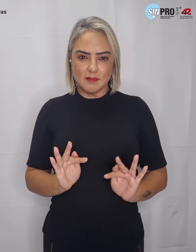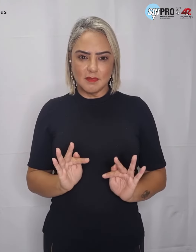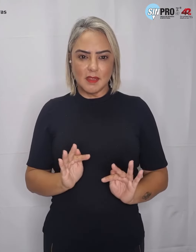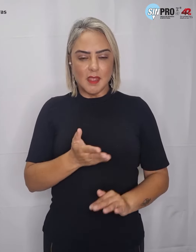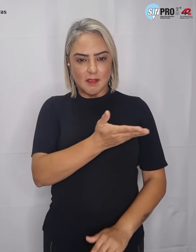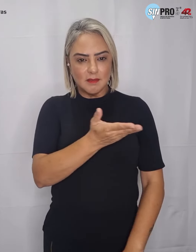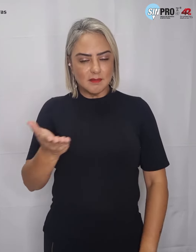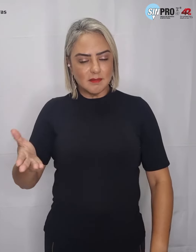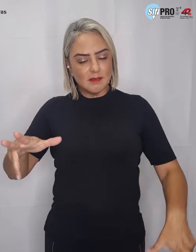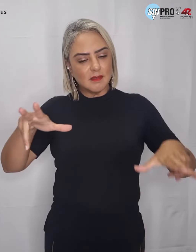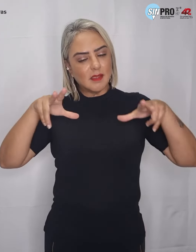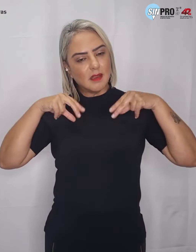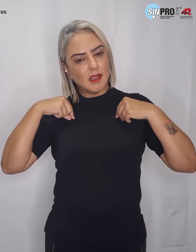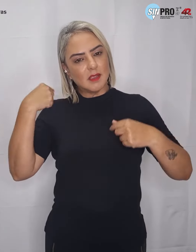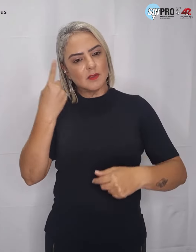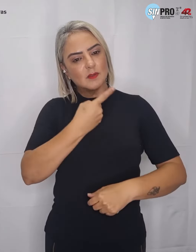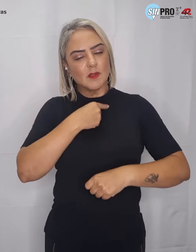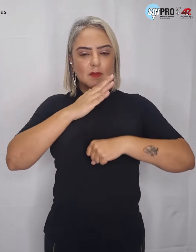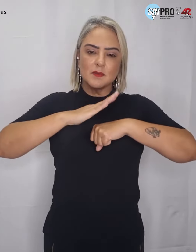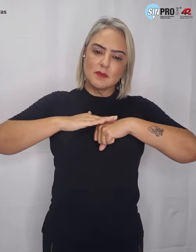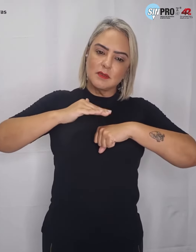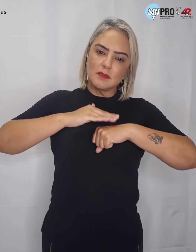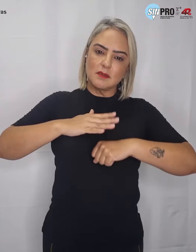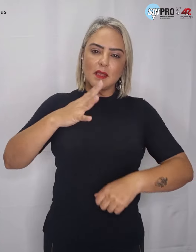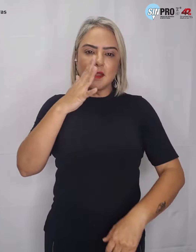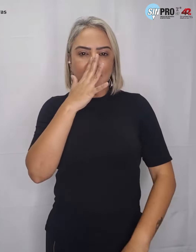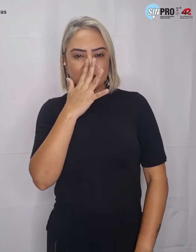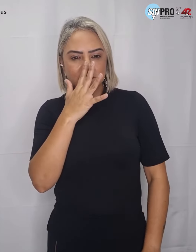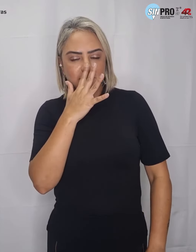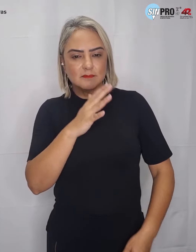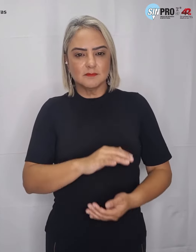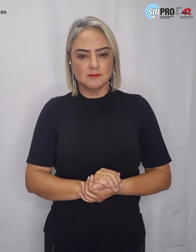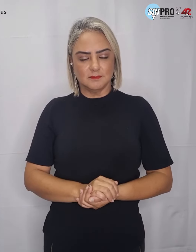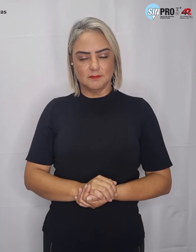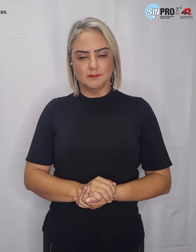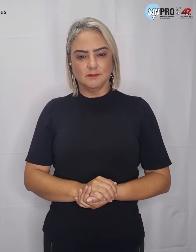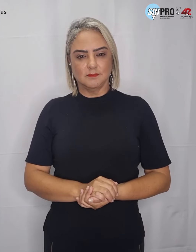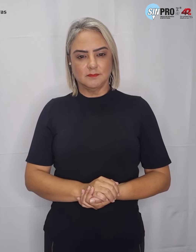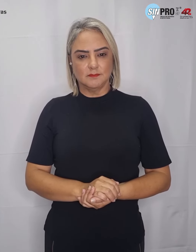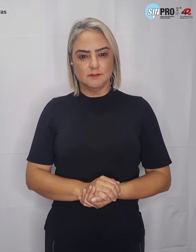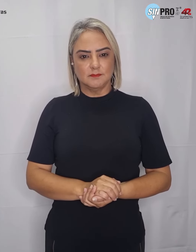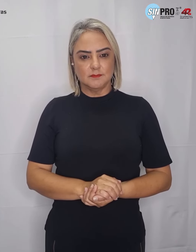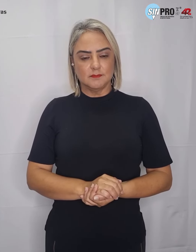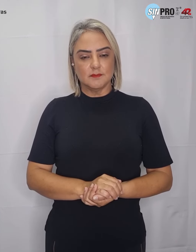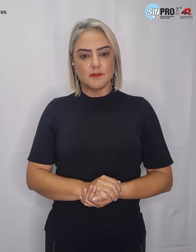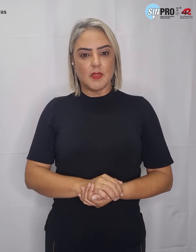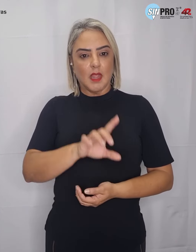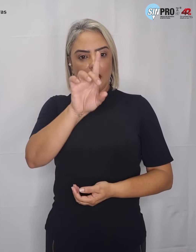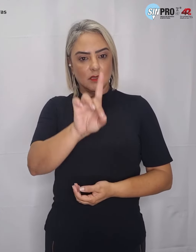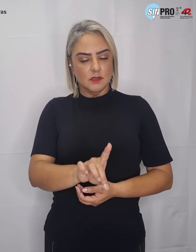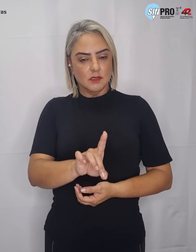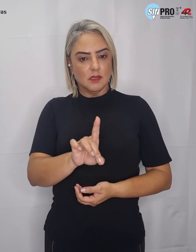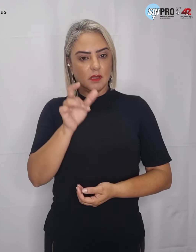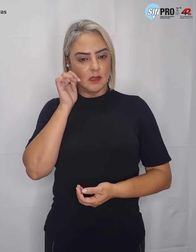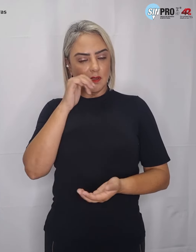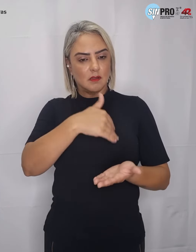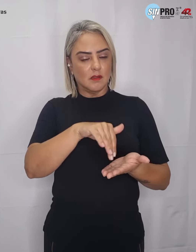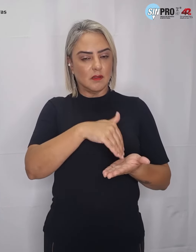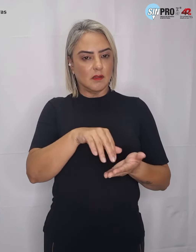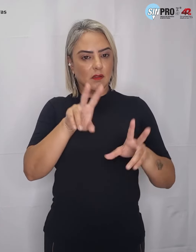Vocês merecem todo o nosso carinho e admiração, afirma. Diretora da Secretaria de Assuntos